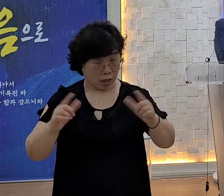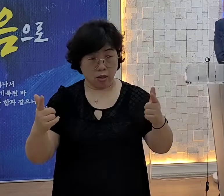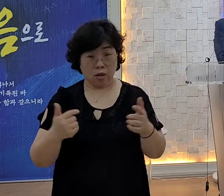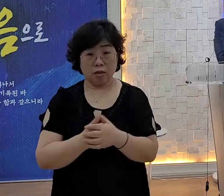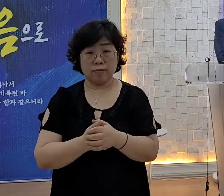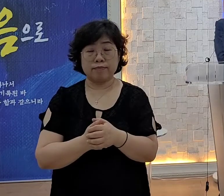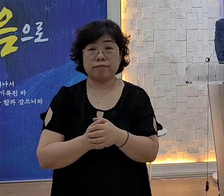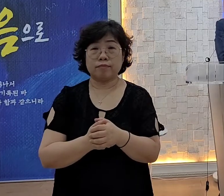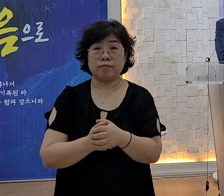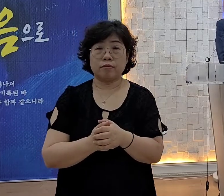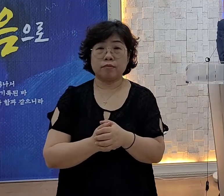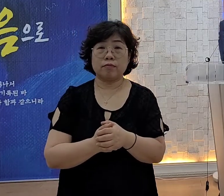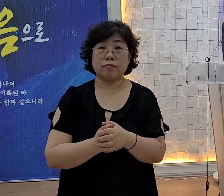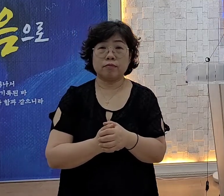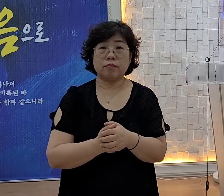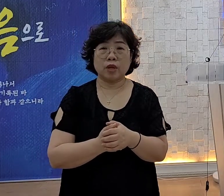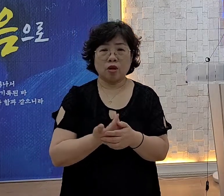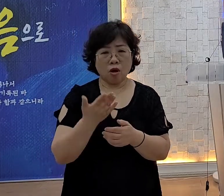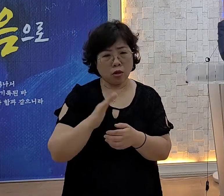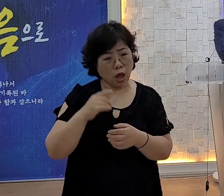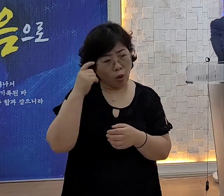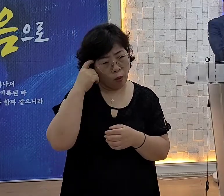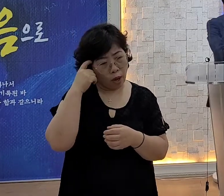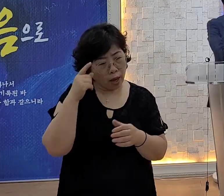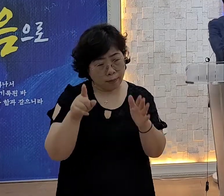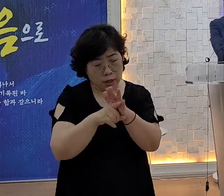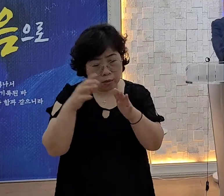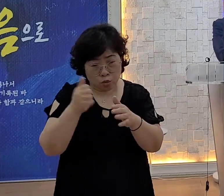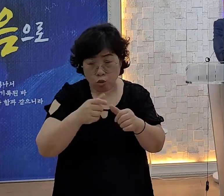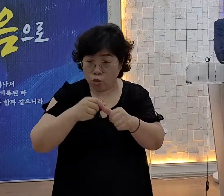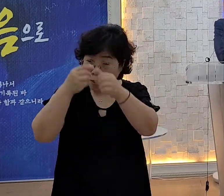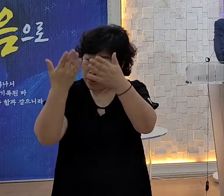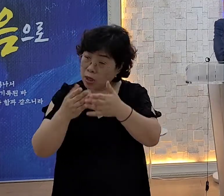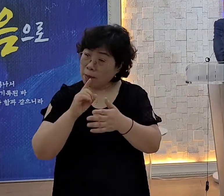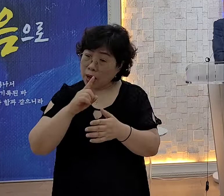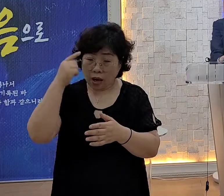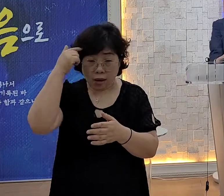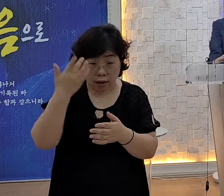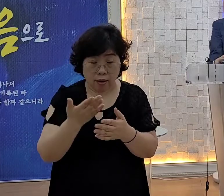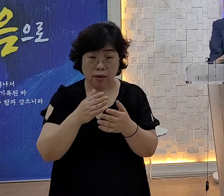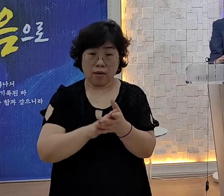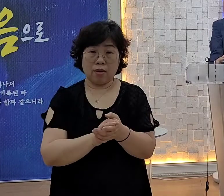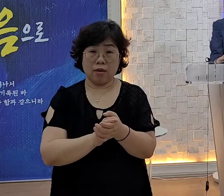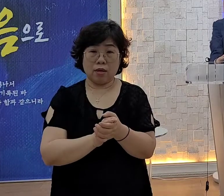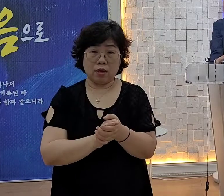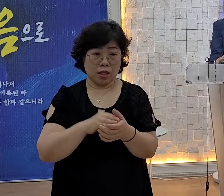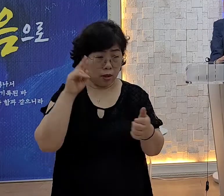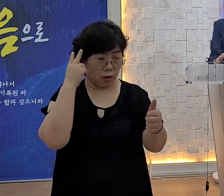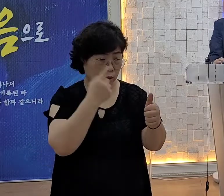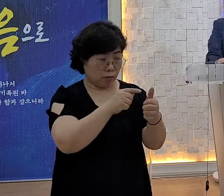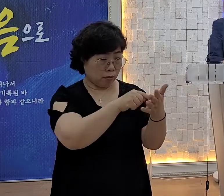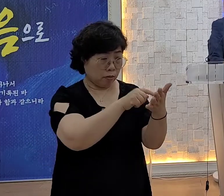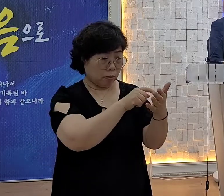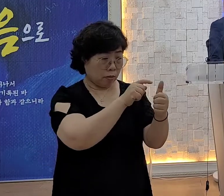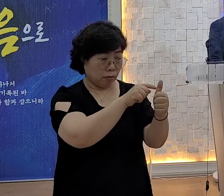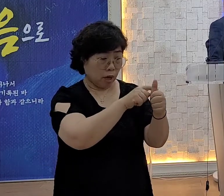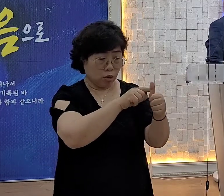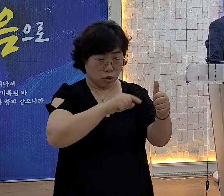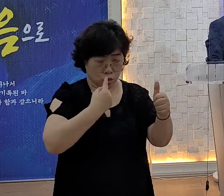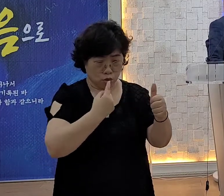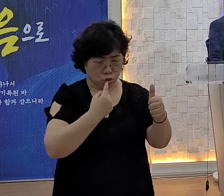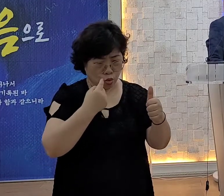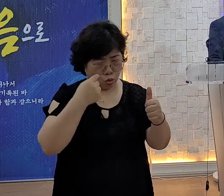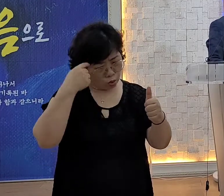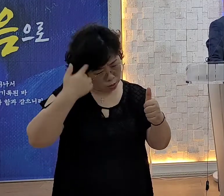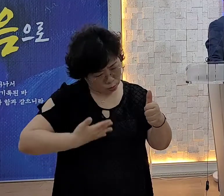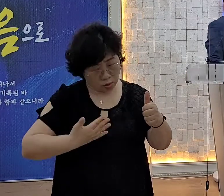근거가 뭐냐라는 것을 지금 이렇게 스스로 지금 바울이 묻고 있습니다. 성경이 무엇을 말하느냐? 이